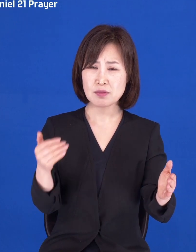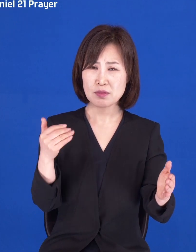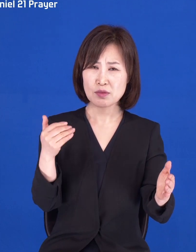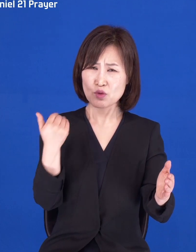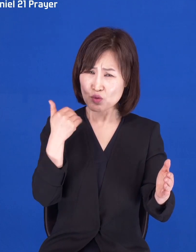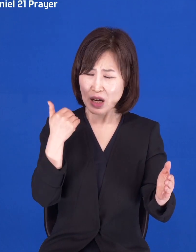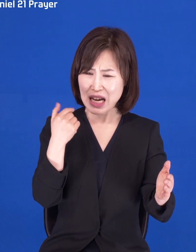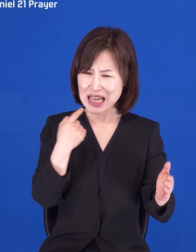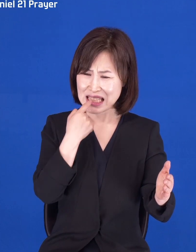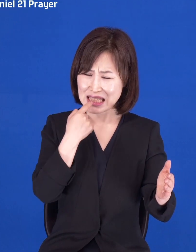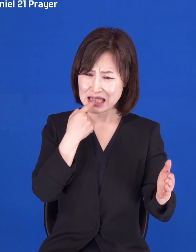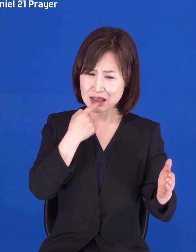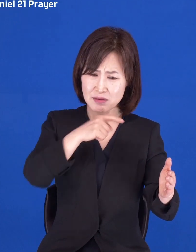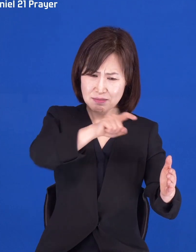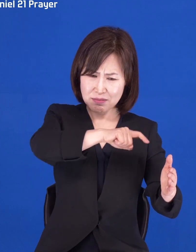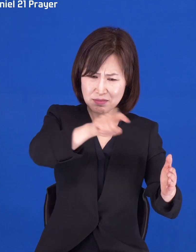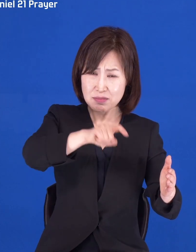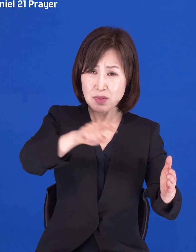하얀 백목으로